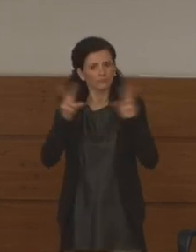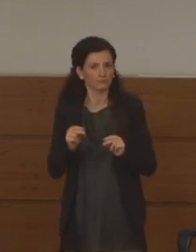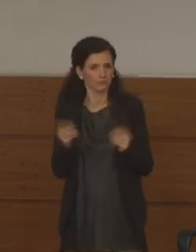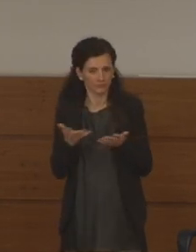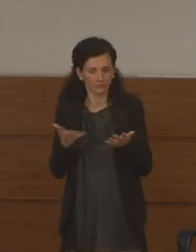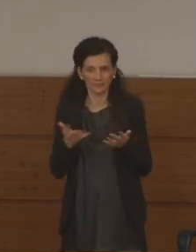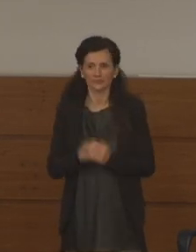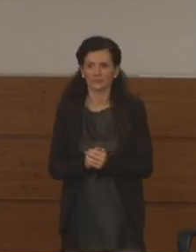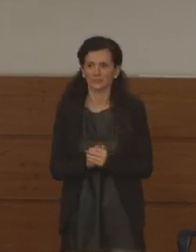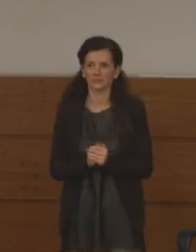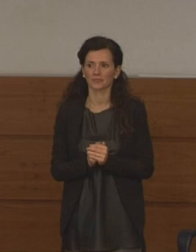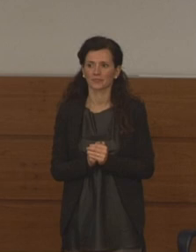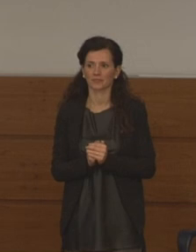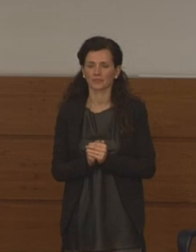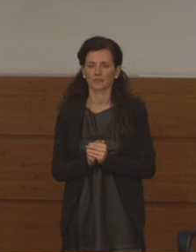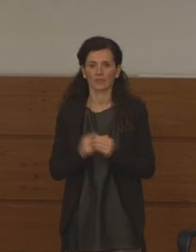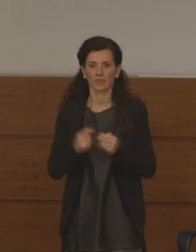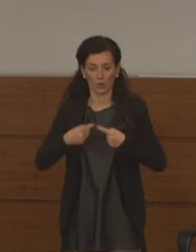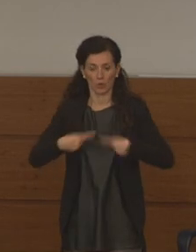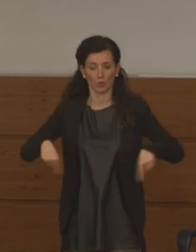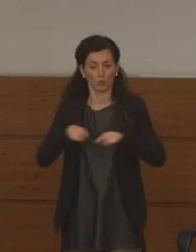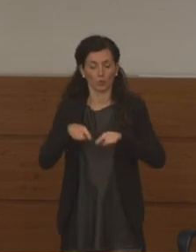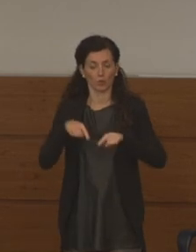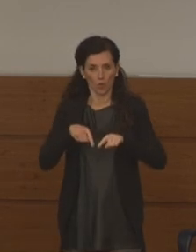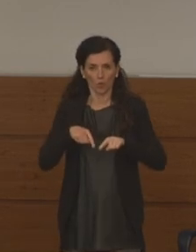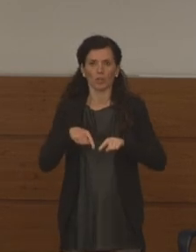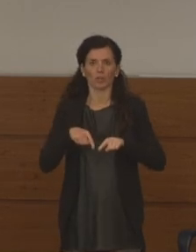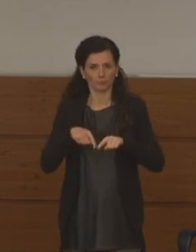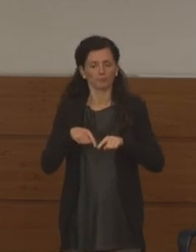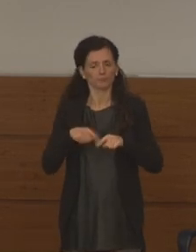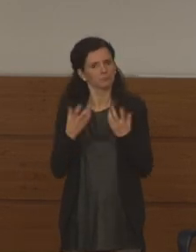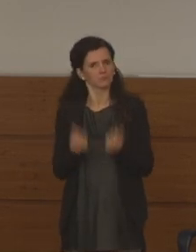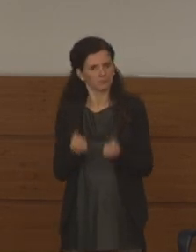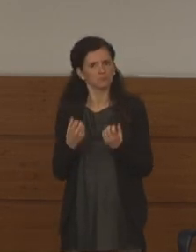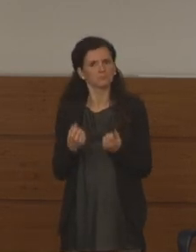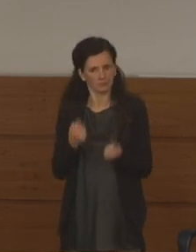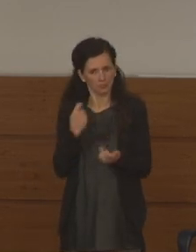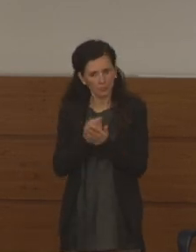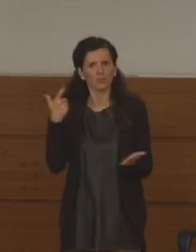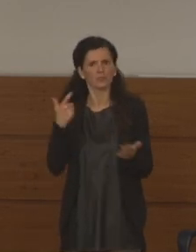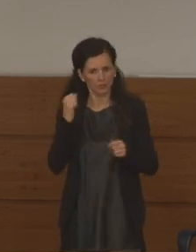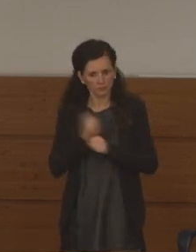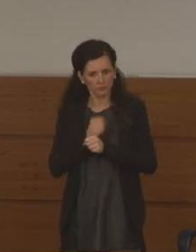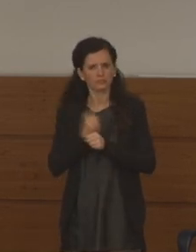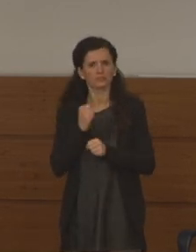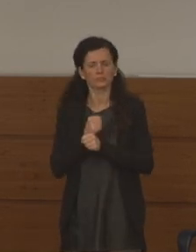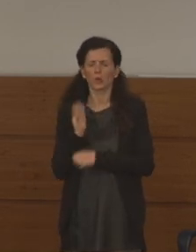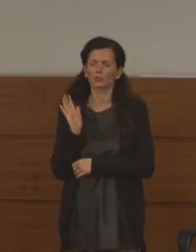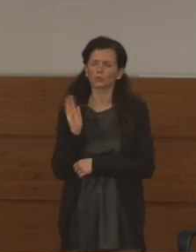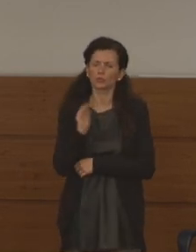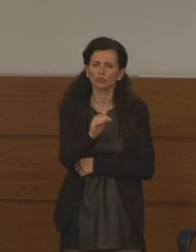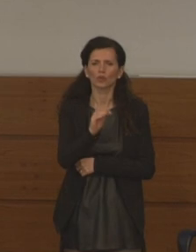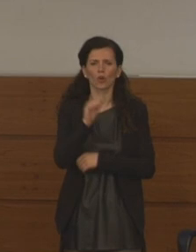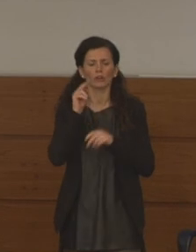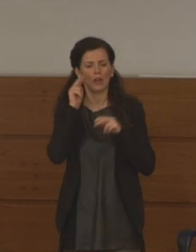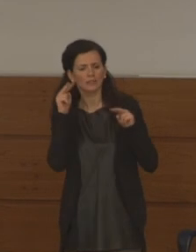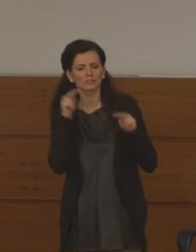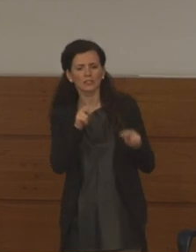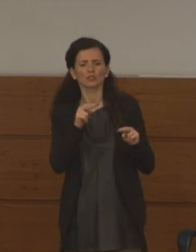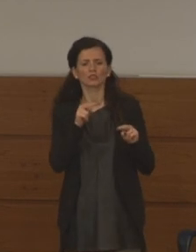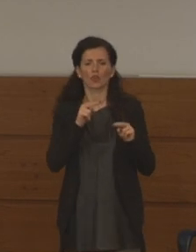la riunione è stata una riunione molto operativa molto concreta ogni giorno vengono posti temi sui quali vengono date